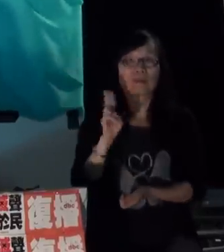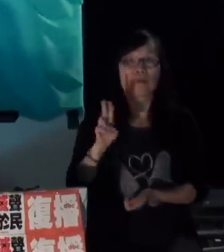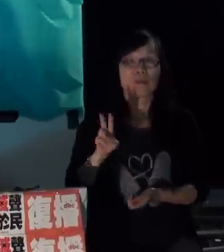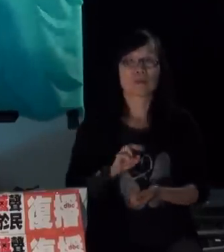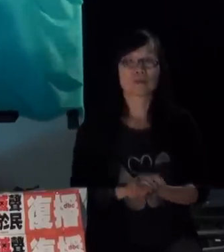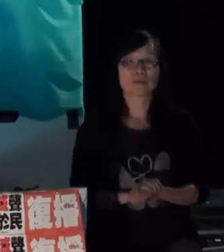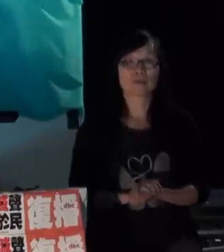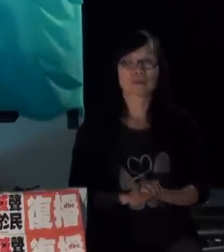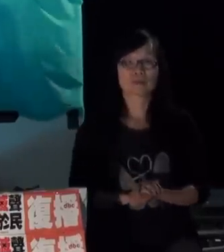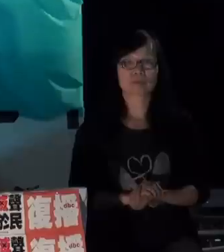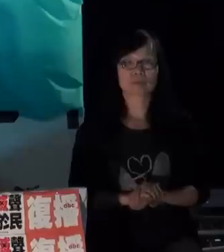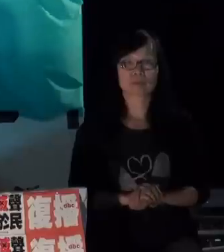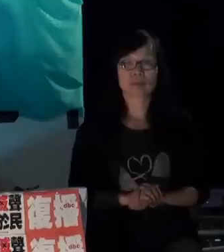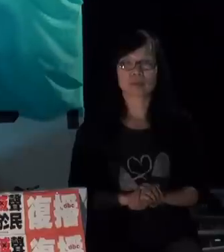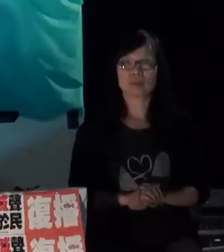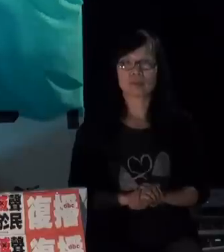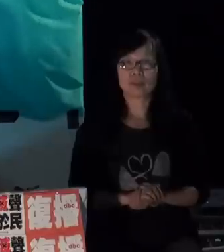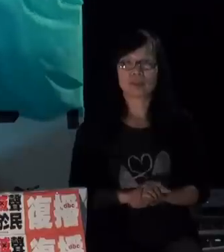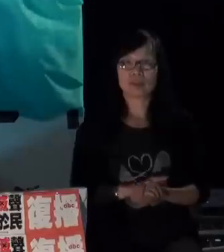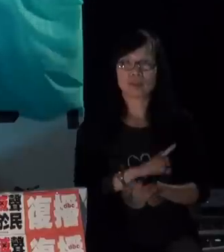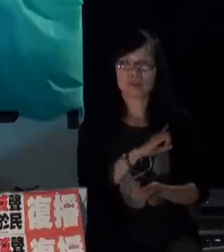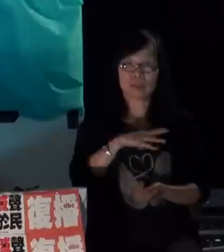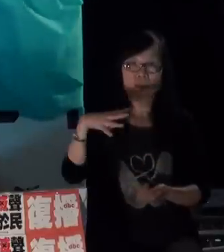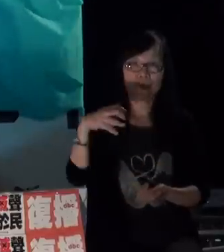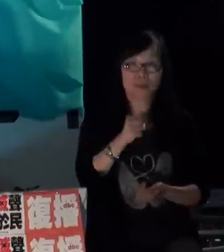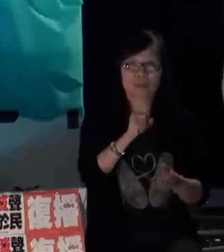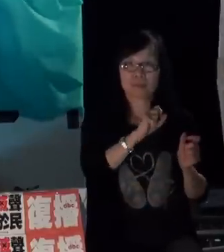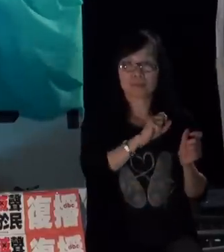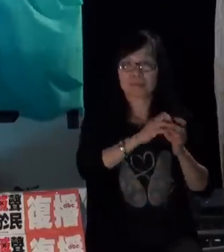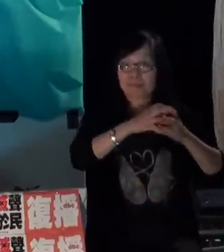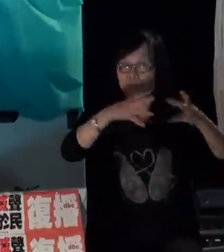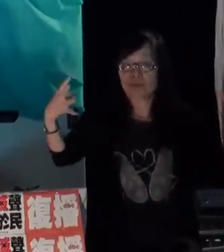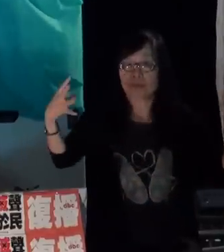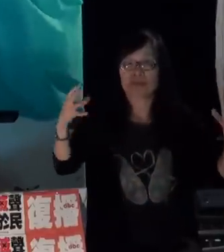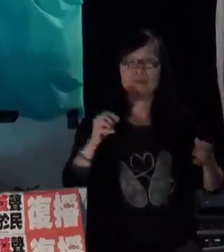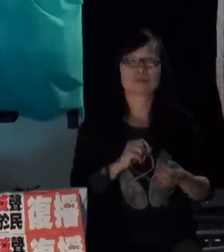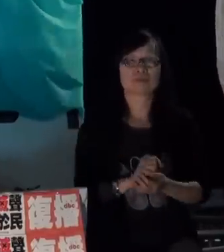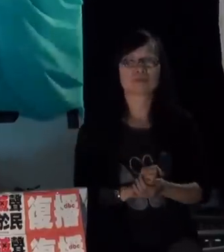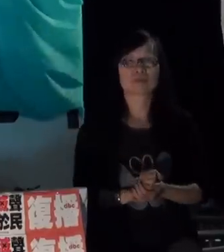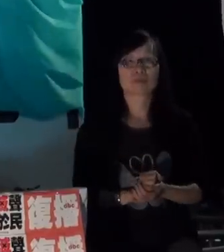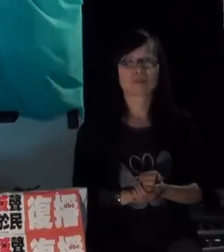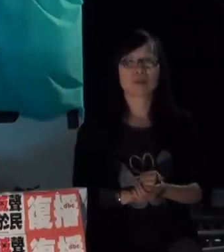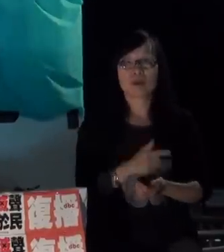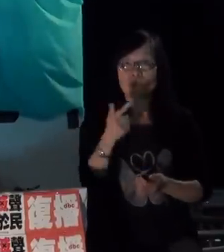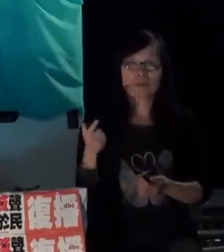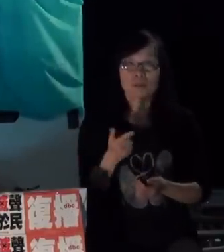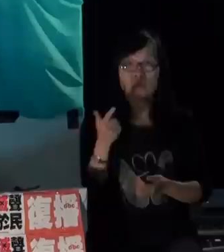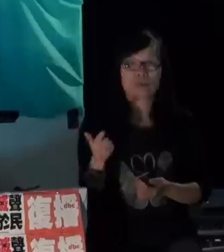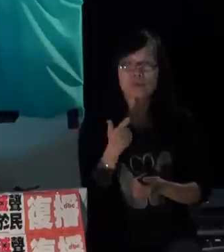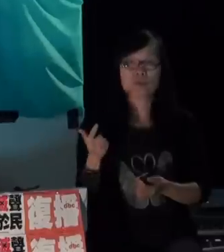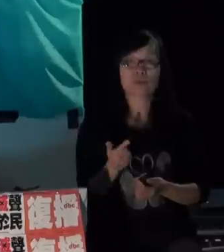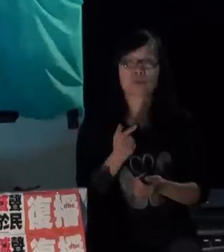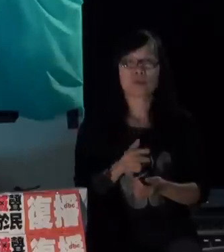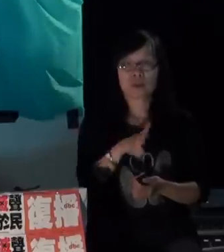事？就係話另一個本身啲權力大到無倫、多到無邊